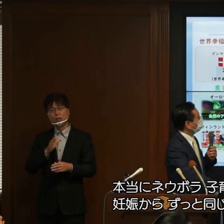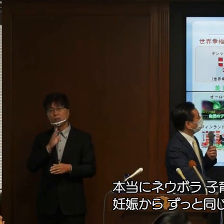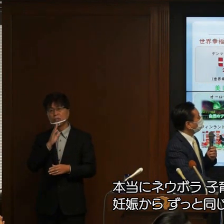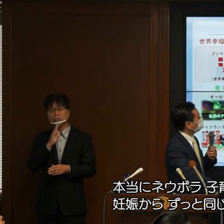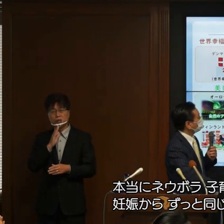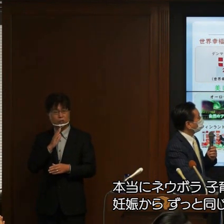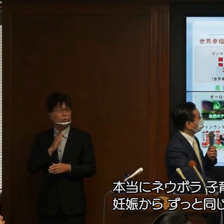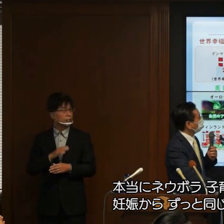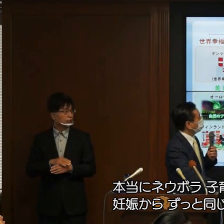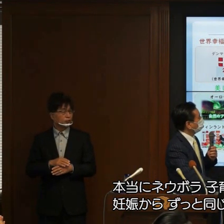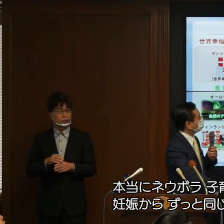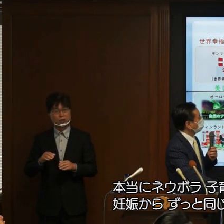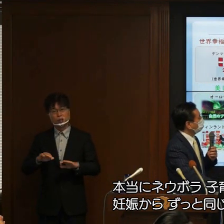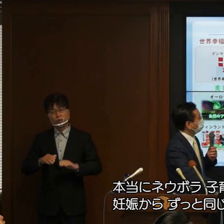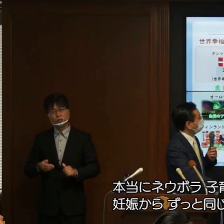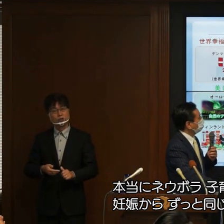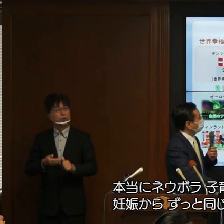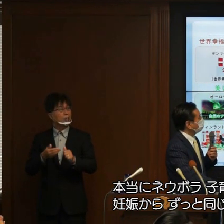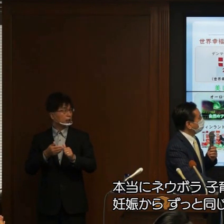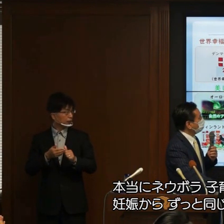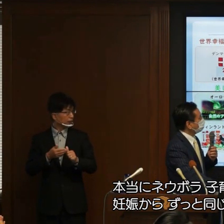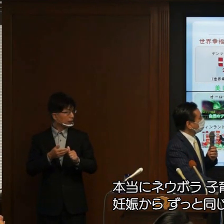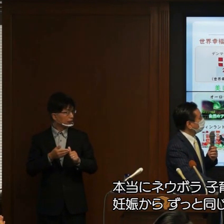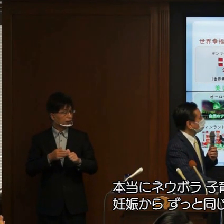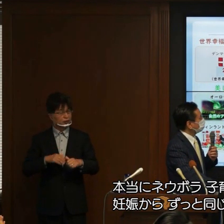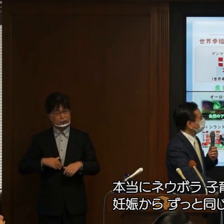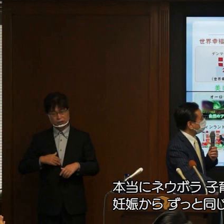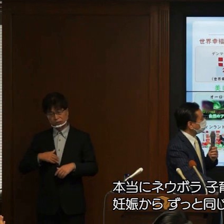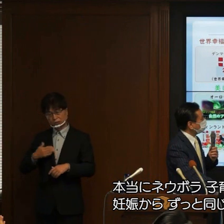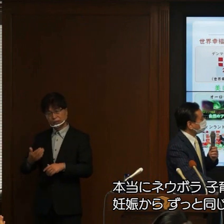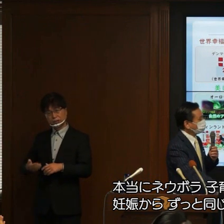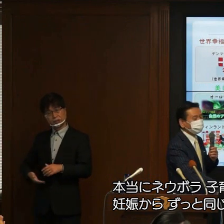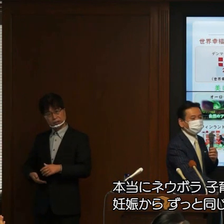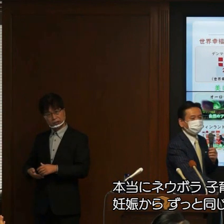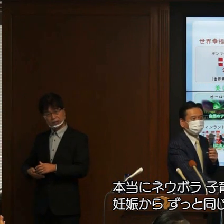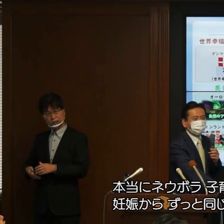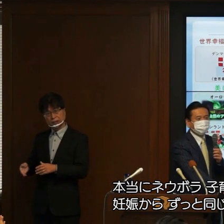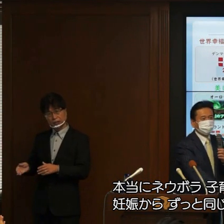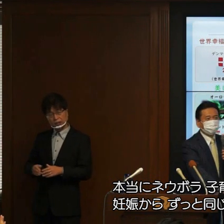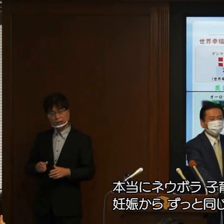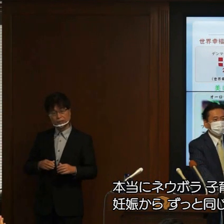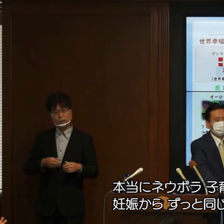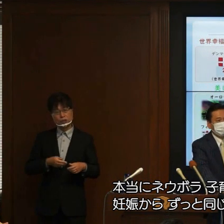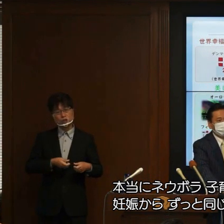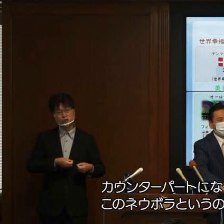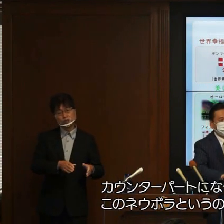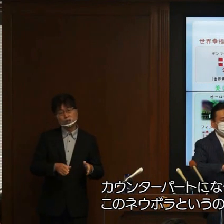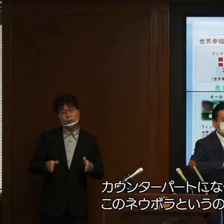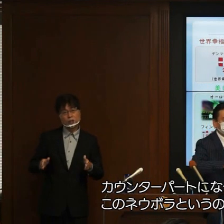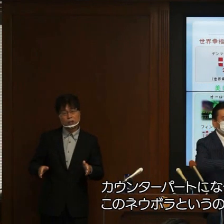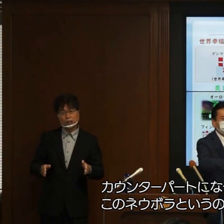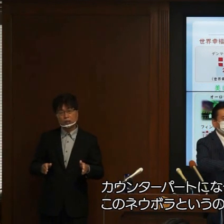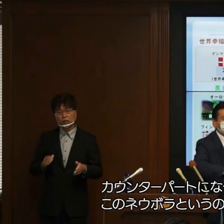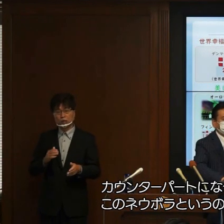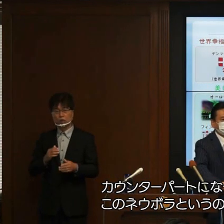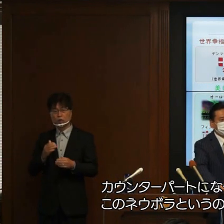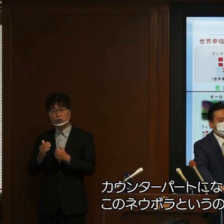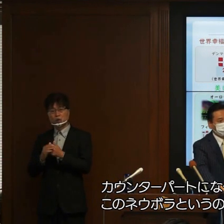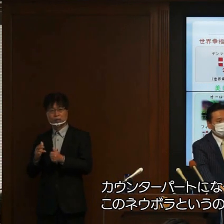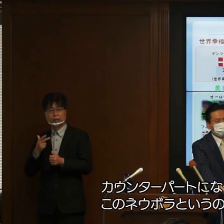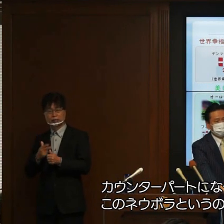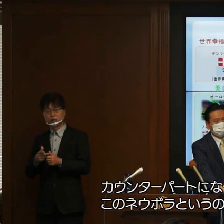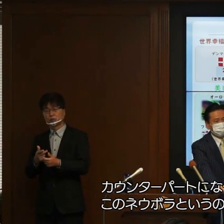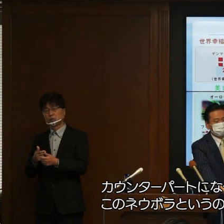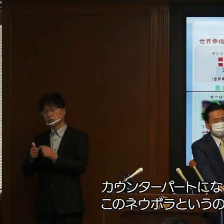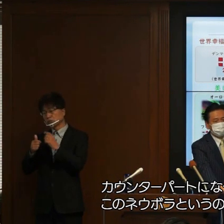ボラ、子育て系はですね、もう妊娠からずっと同じ保健師がいつでもカウンターパ